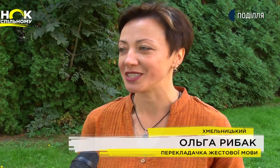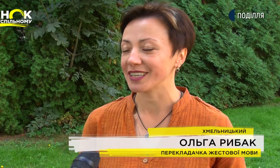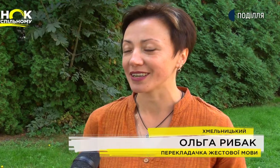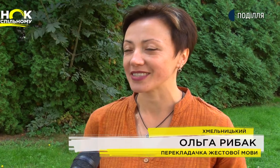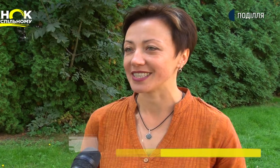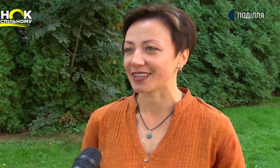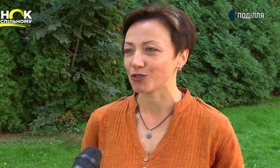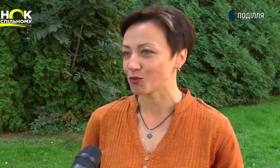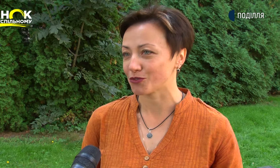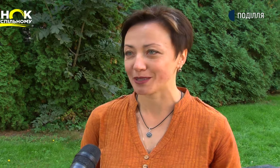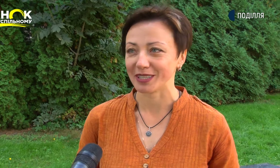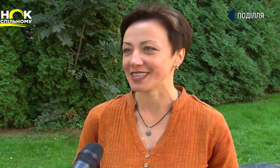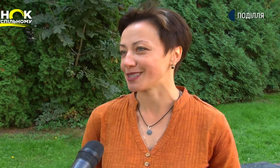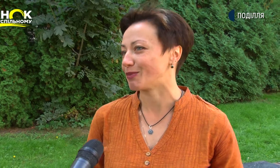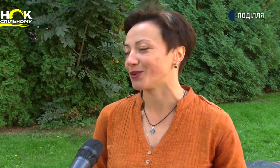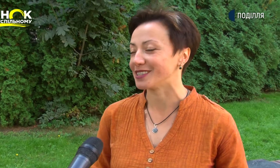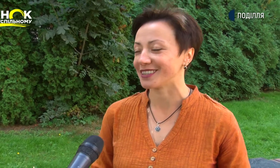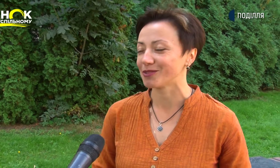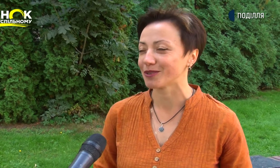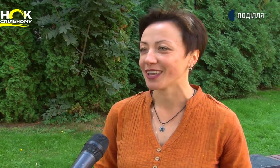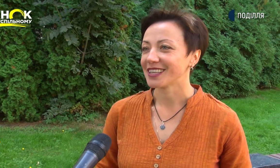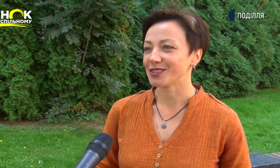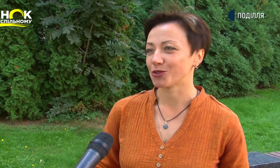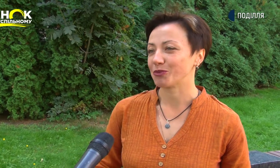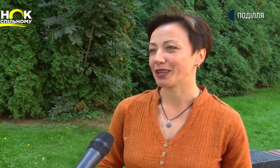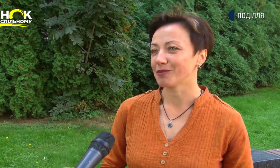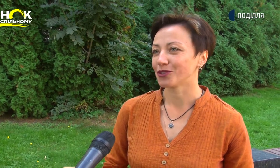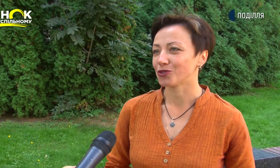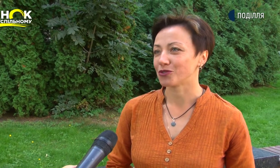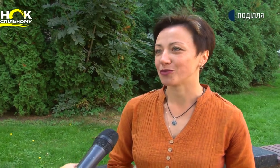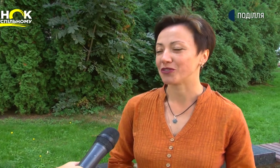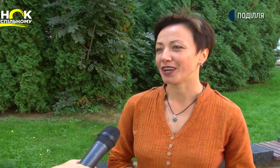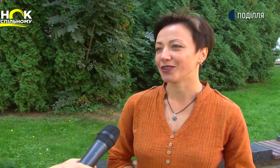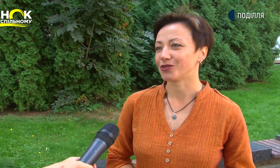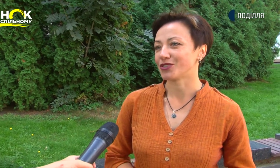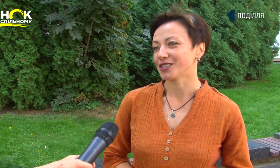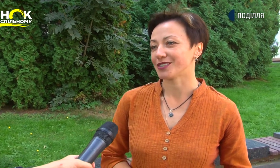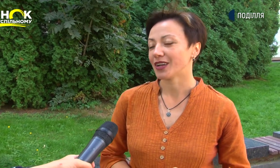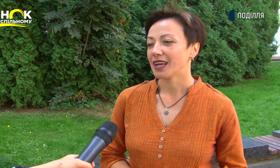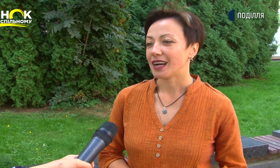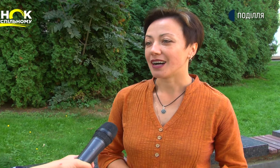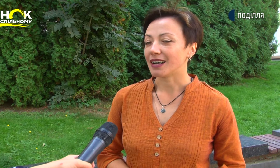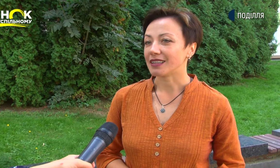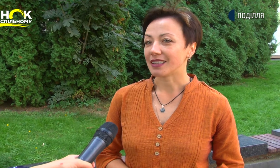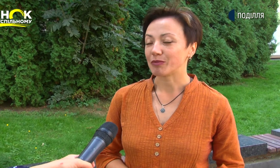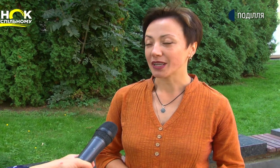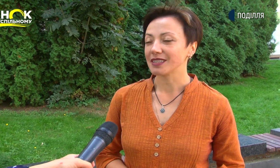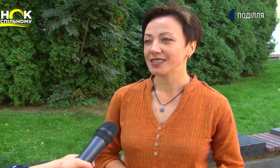події, як весілля. Ну, чомусь вони мені зараз приходять на думку. Це дуже приємно, дуже відповідально, урочисто. Але переклад